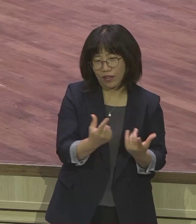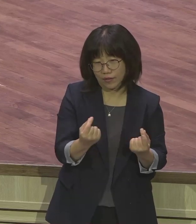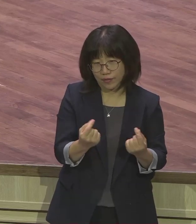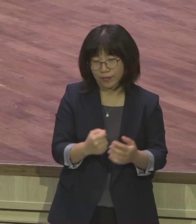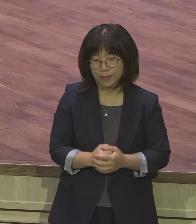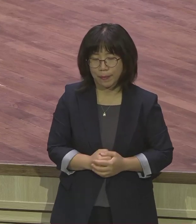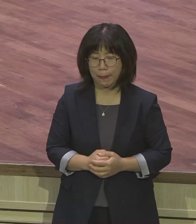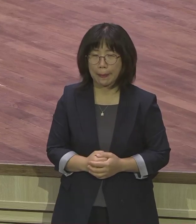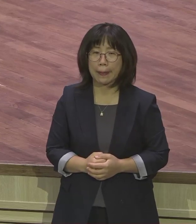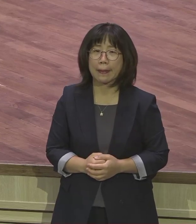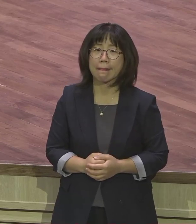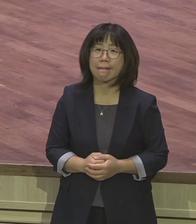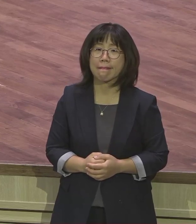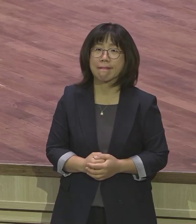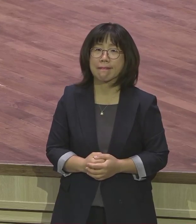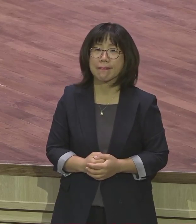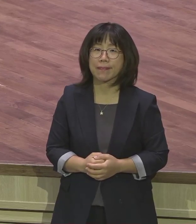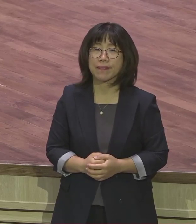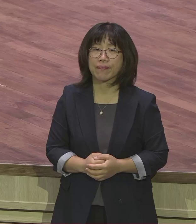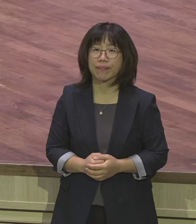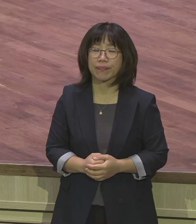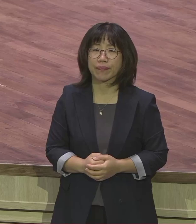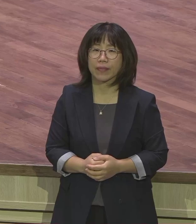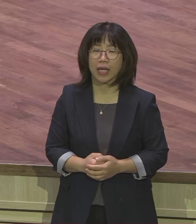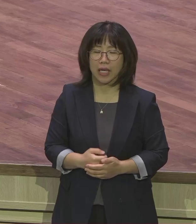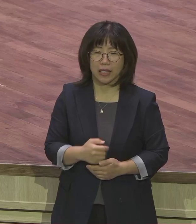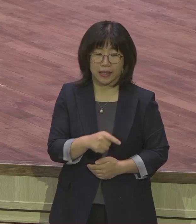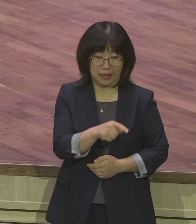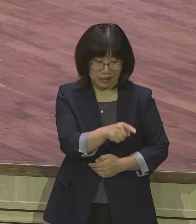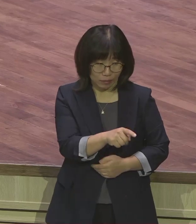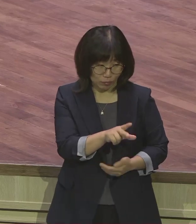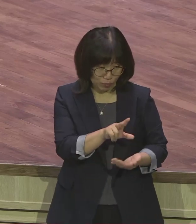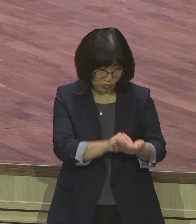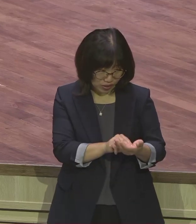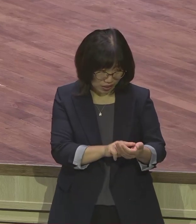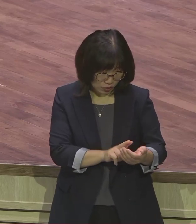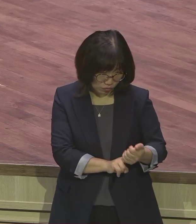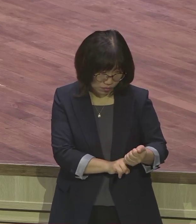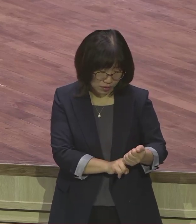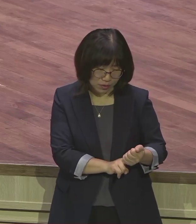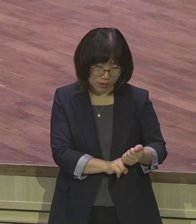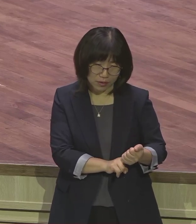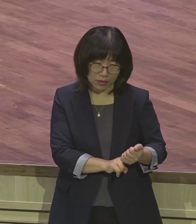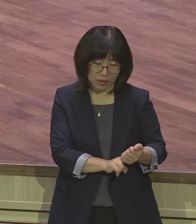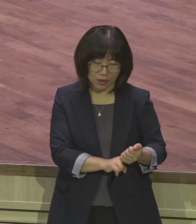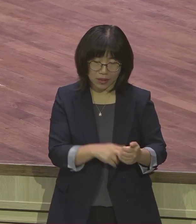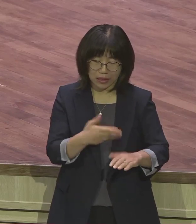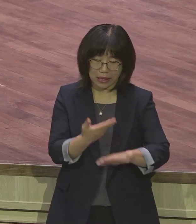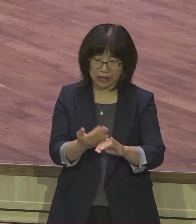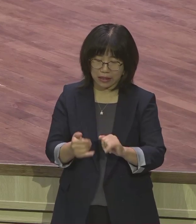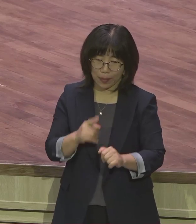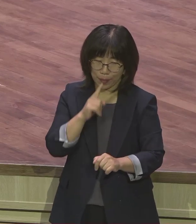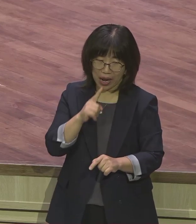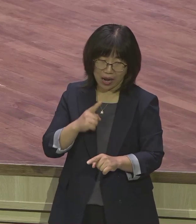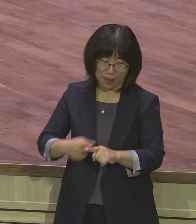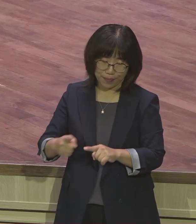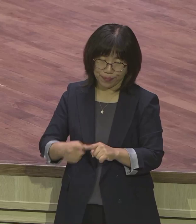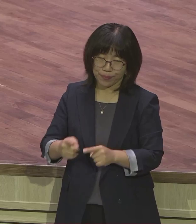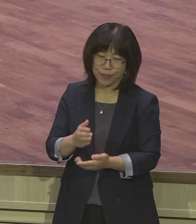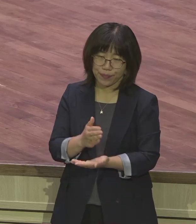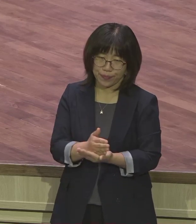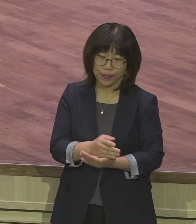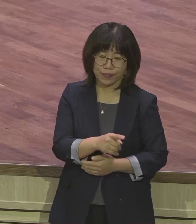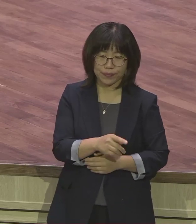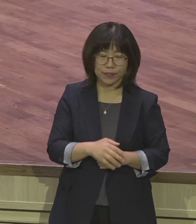그리고 자격이 어디 있어요? 지금 이제 짜드라 있으면서 다 숨겨놓고. 누굴 비판합니까? 그 자체가